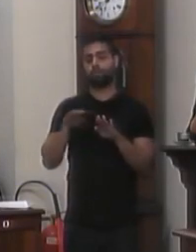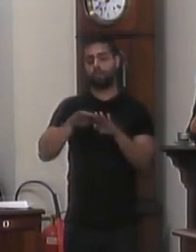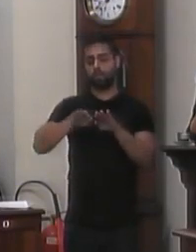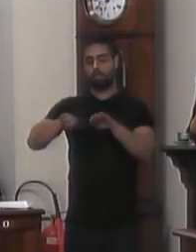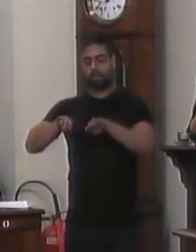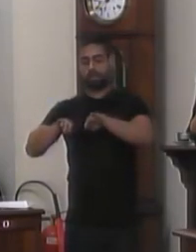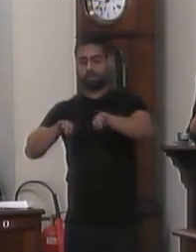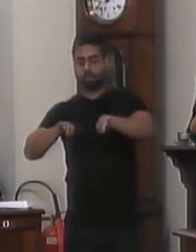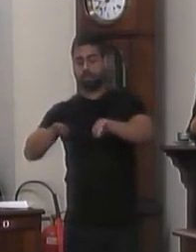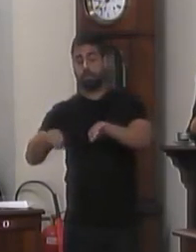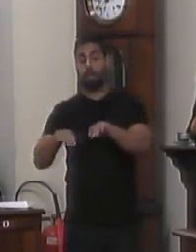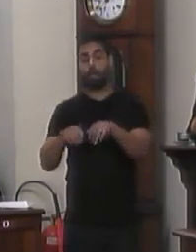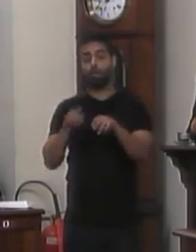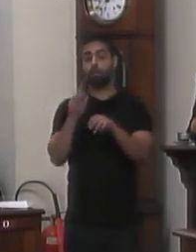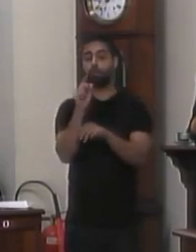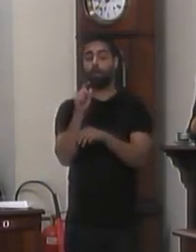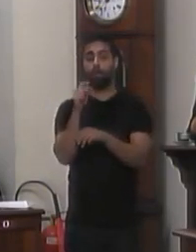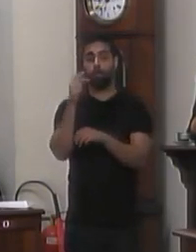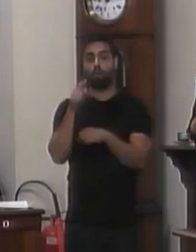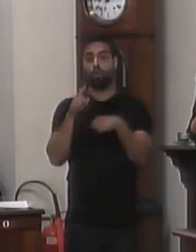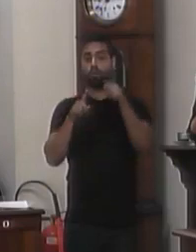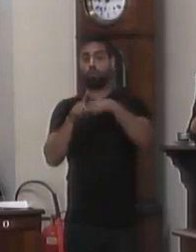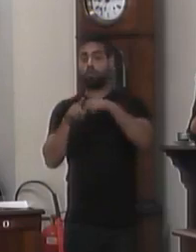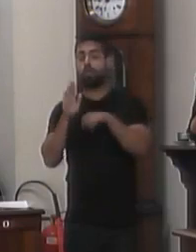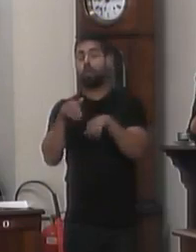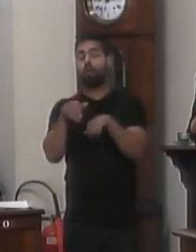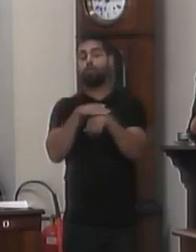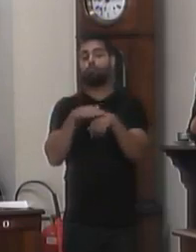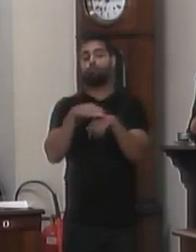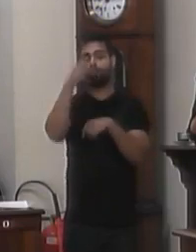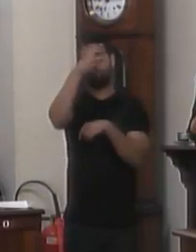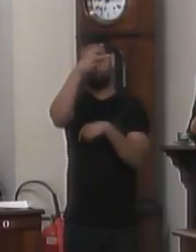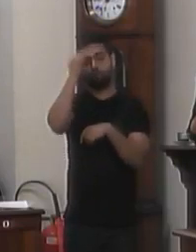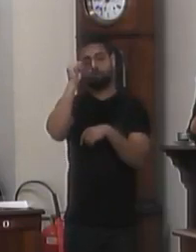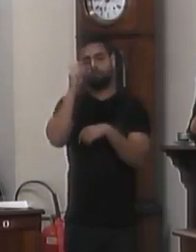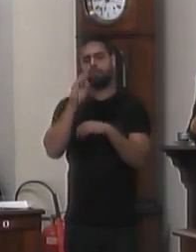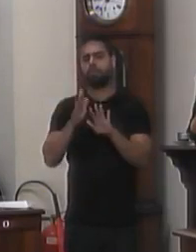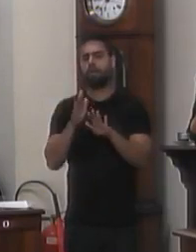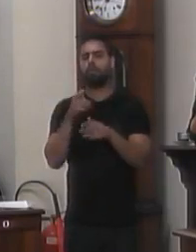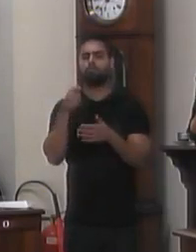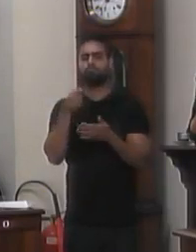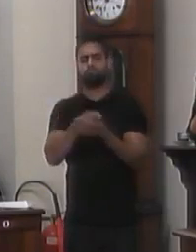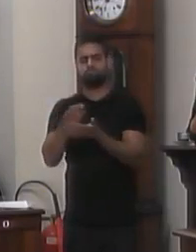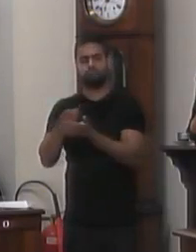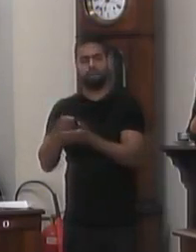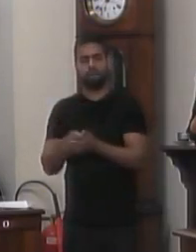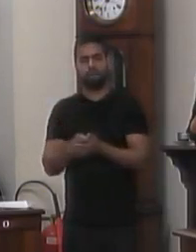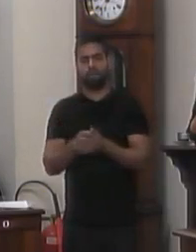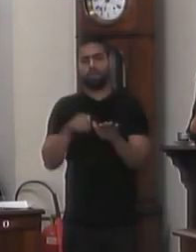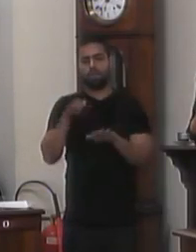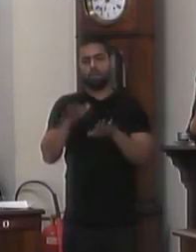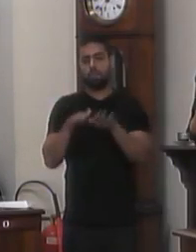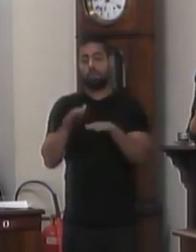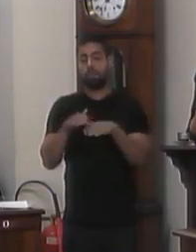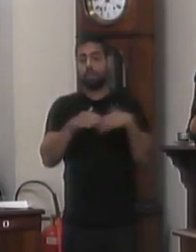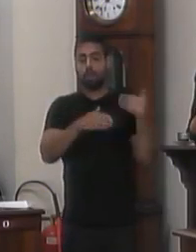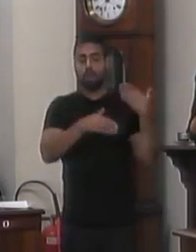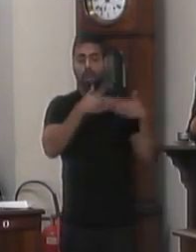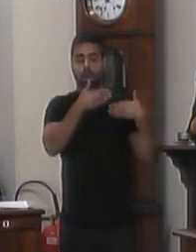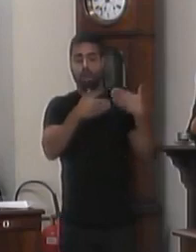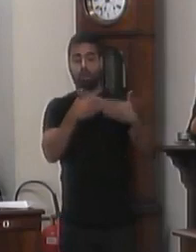os valores mensais aí, que a gente conversou com o prefeito, e a gente vem pagando de acordo com a ordem